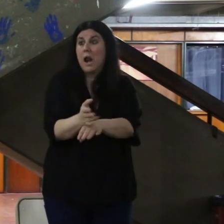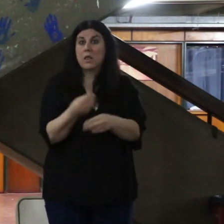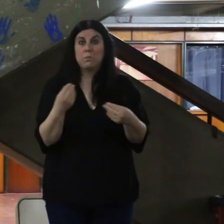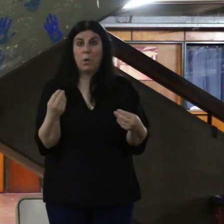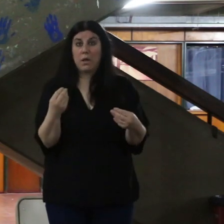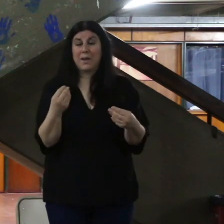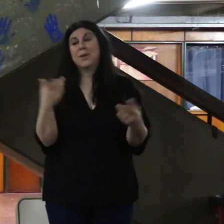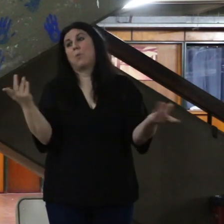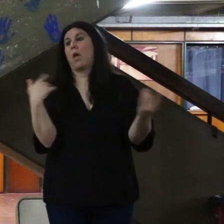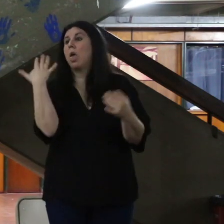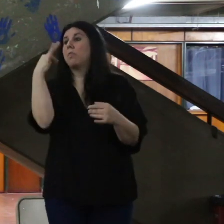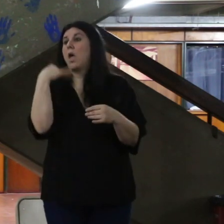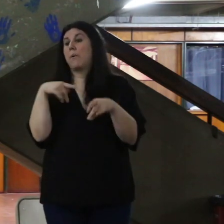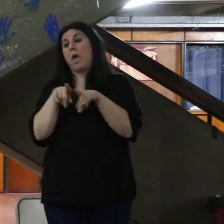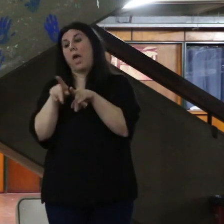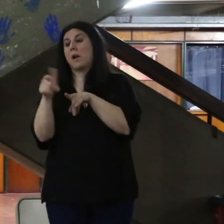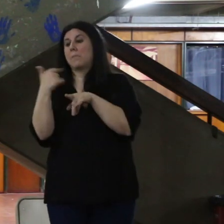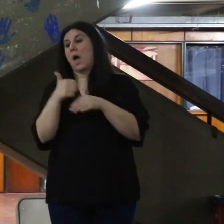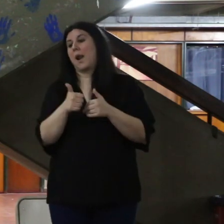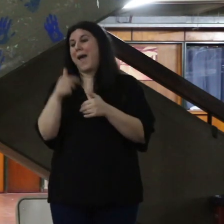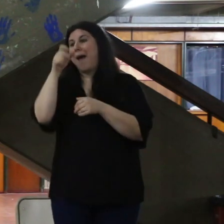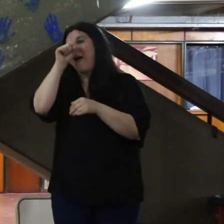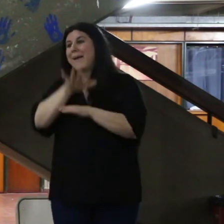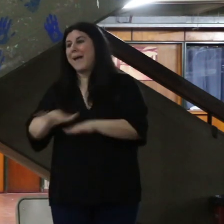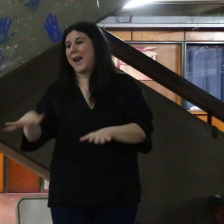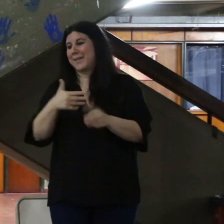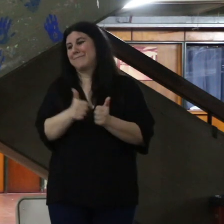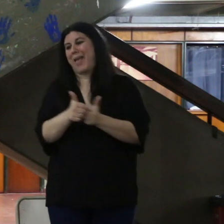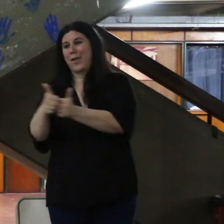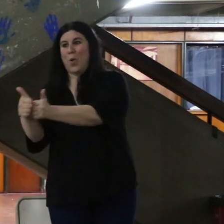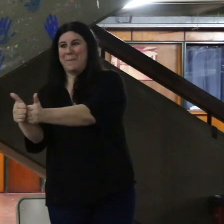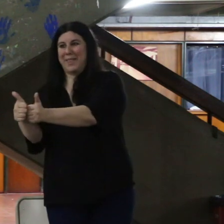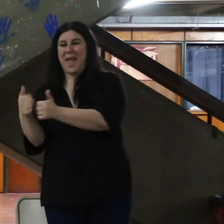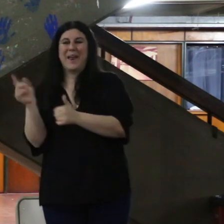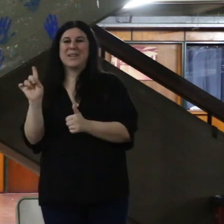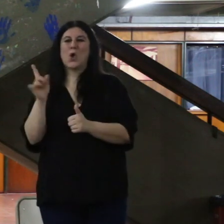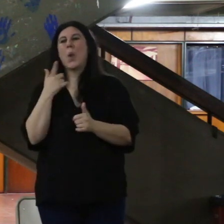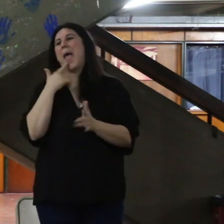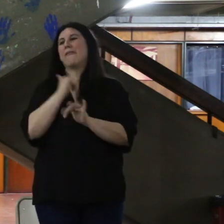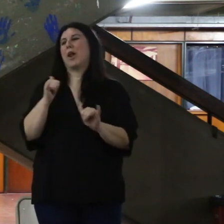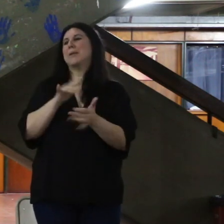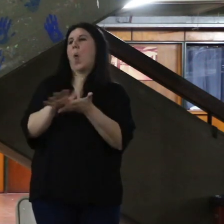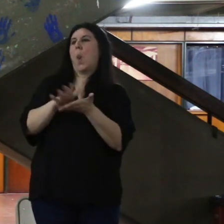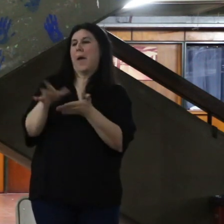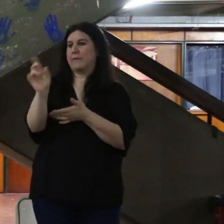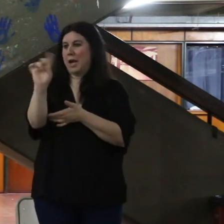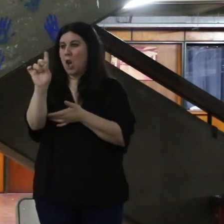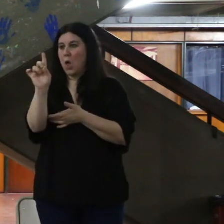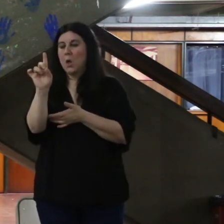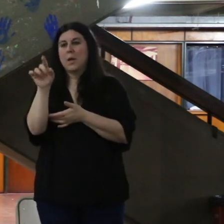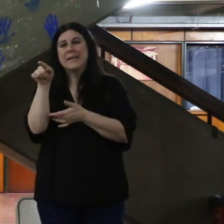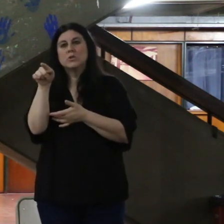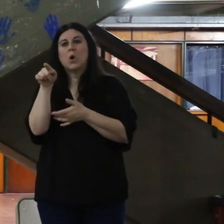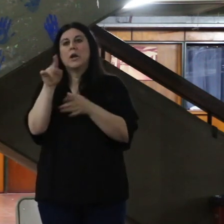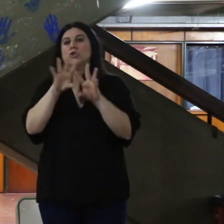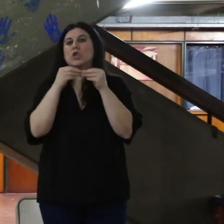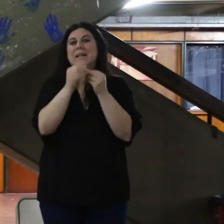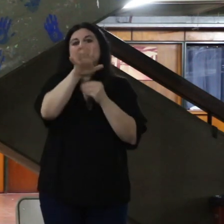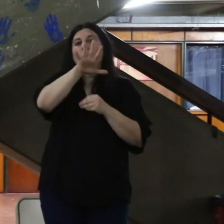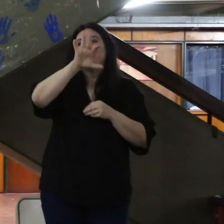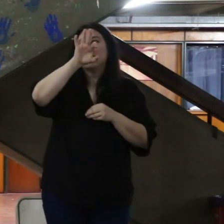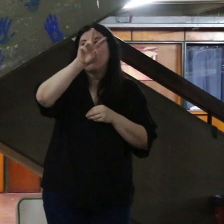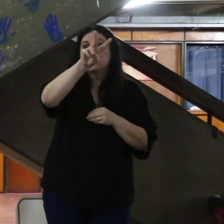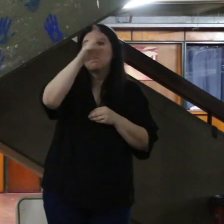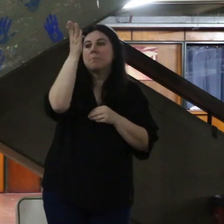que la secundaria. ¿Sí? Digo, no es novedad, pero estamos hablando del 52% y estamos